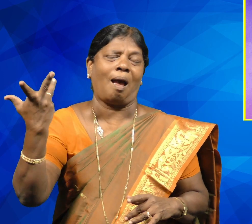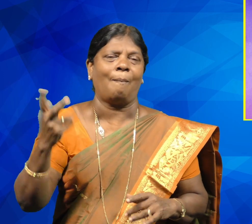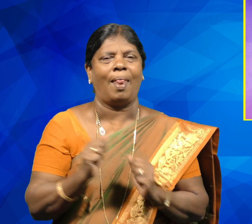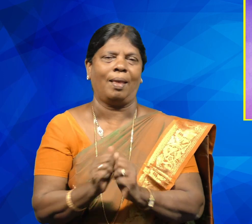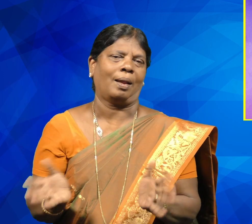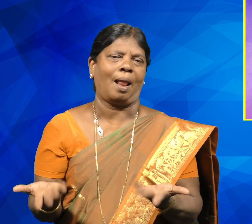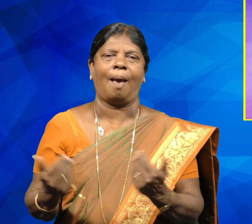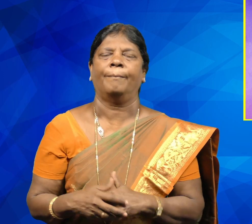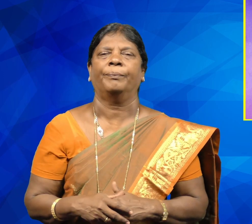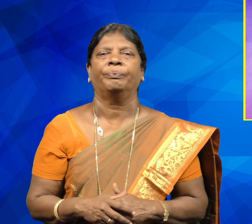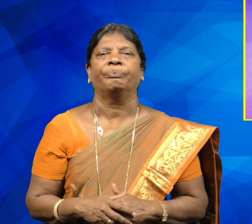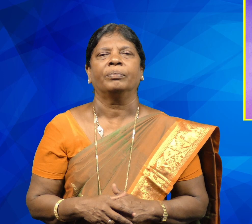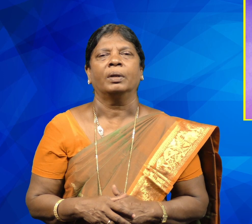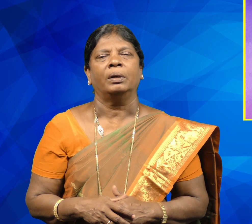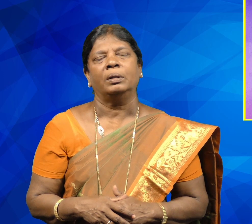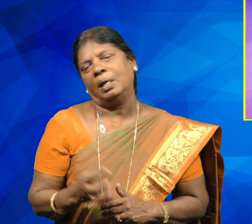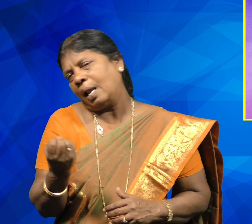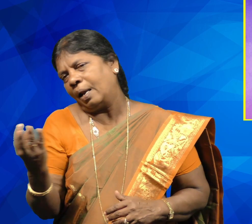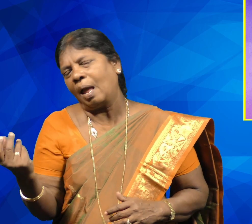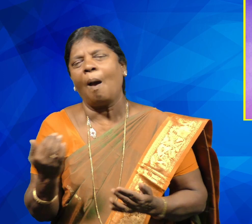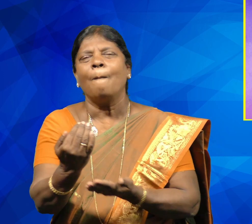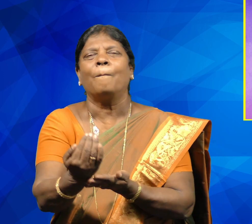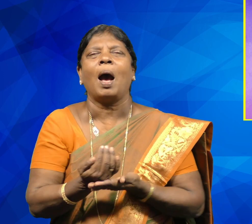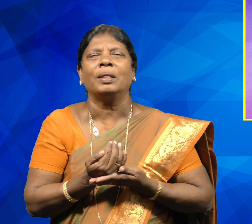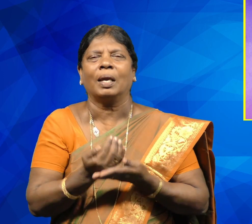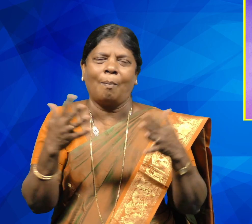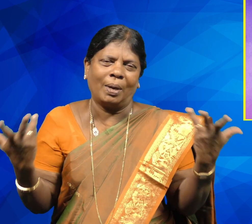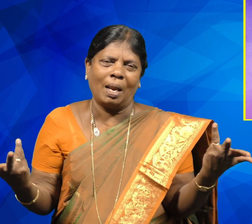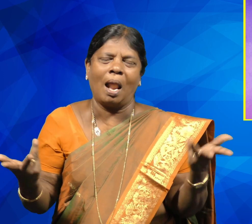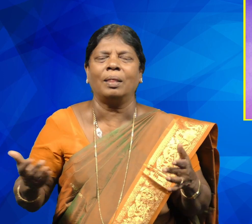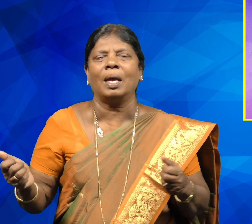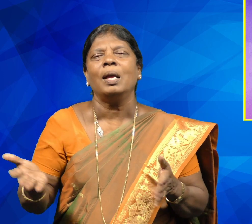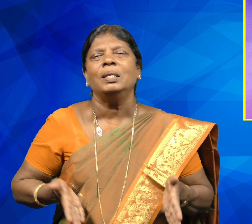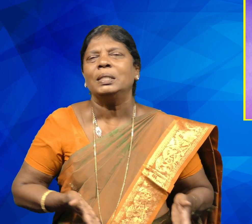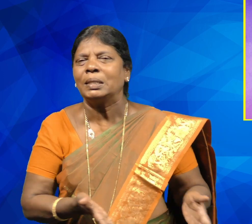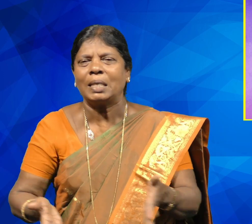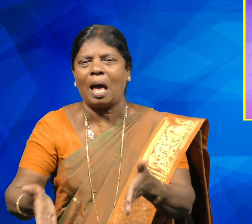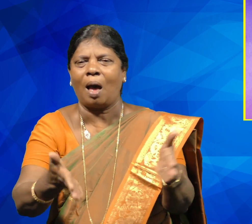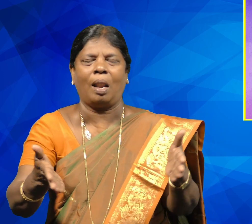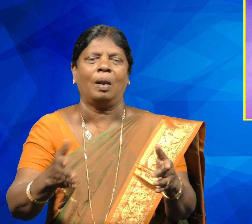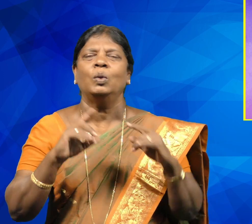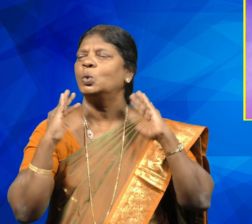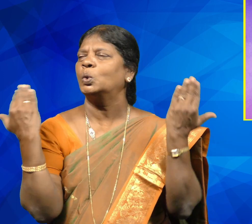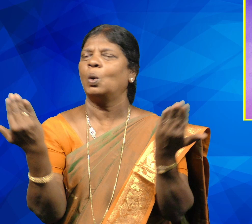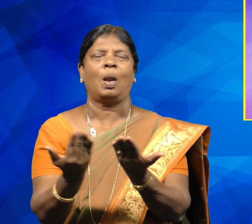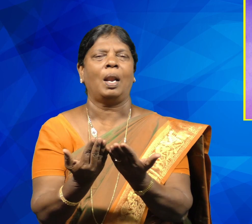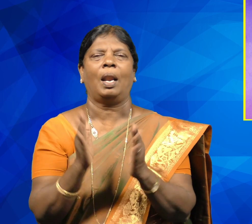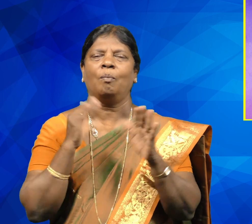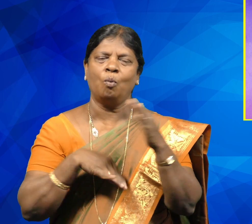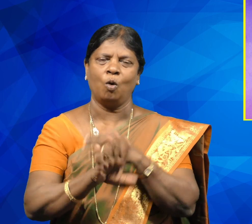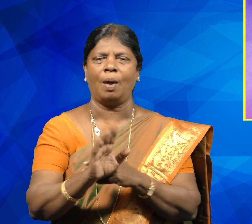அறியாமையினாலே விபத்து ஏற்படலாம், இல்லை என்றால் பாதுகாப்பு இல்லாத ஒரு சாலை, பாதுகாப்பு இல்லாத ஒரு